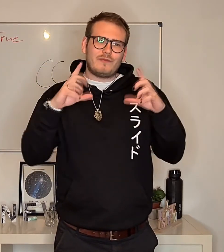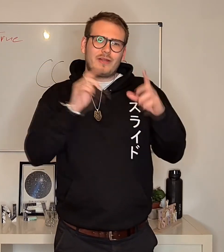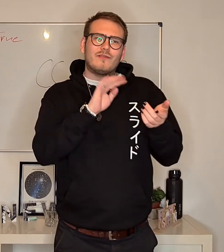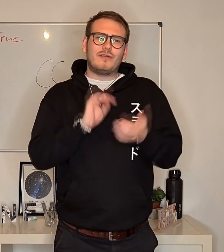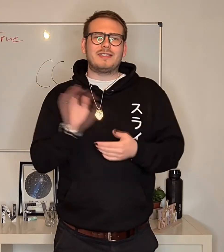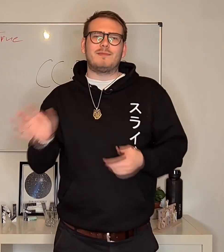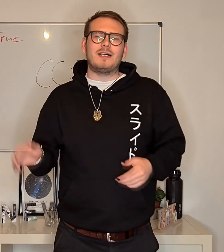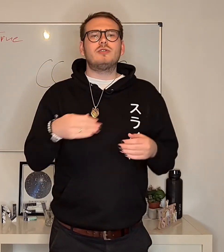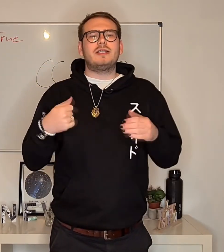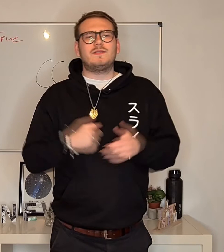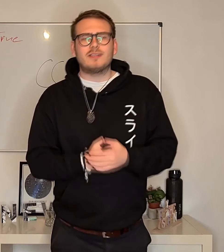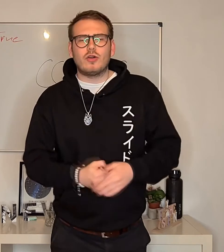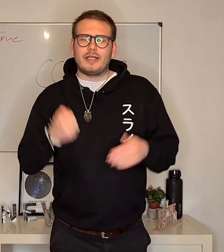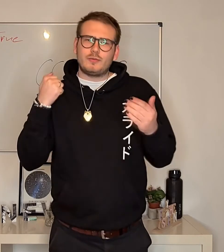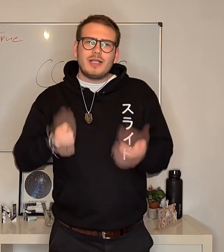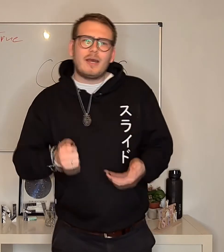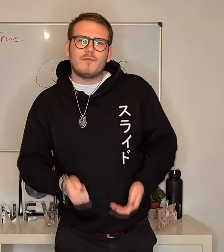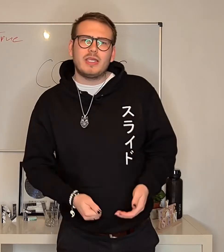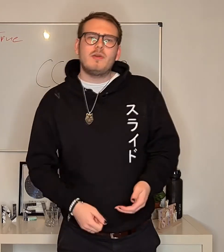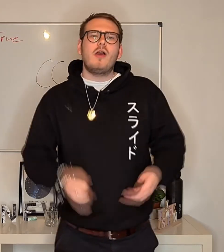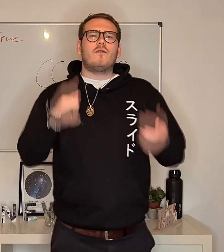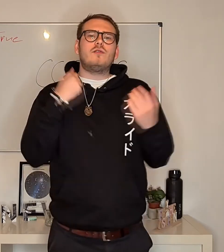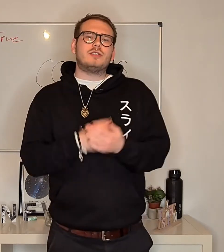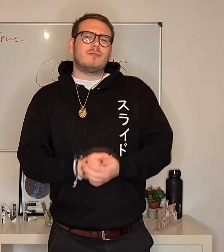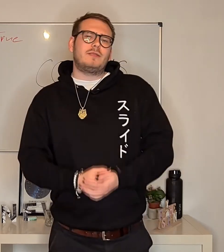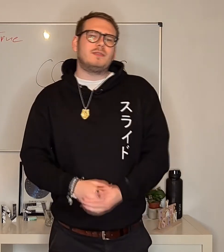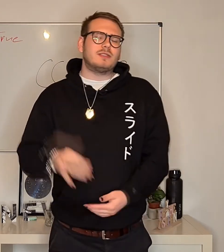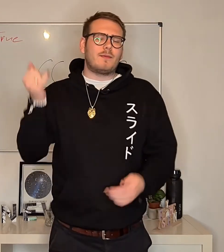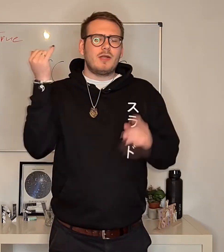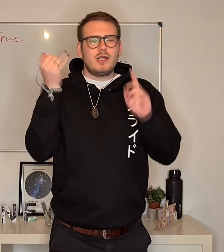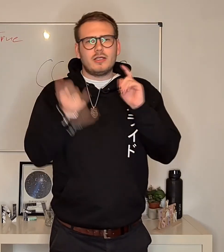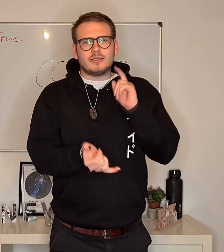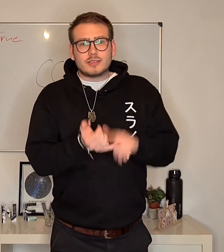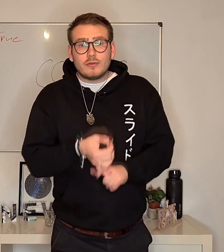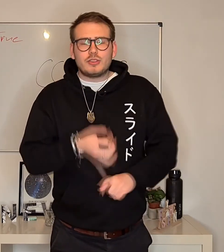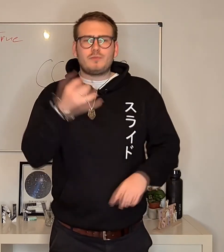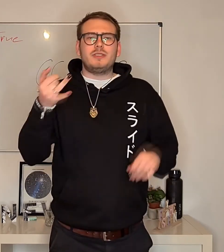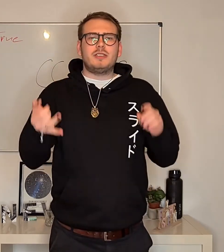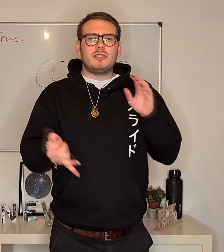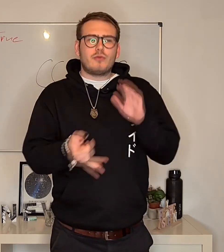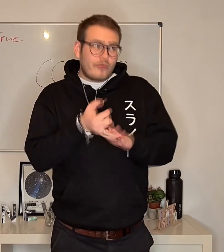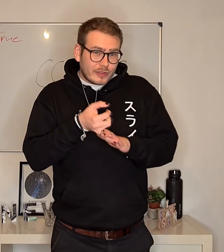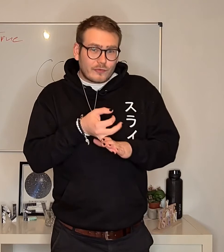wann wo ihr was machen. Zuletzt wird es auch noch einen Spieleabend geben, wo wir zum Beispiel zusammen Scribble spielen, Graphic